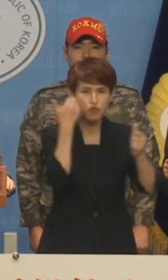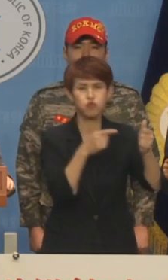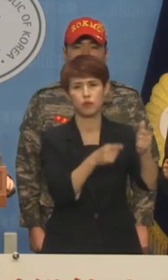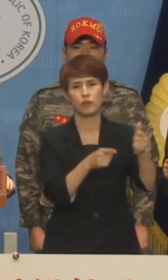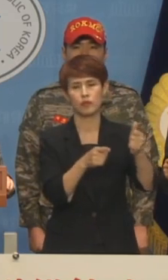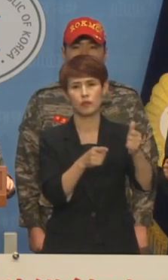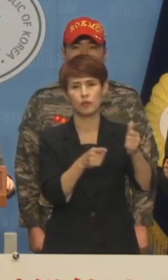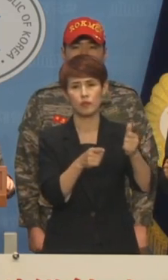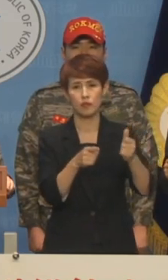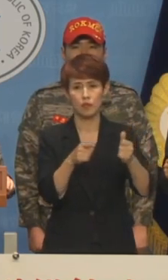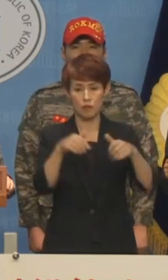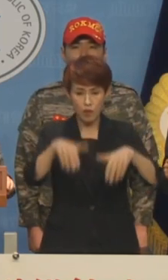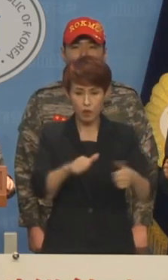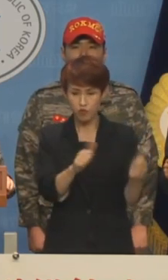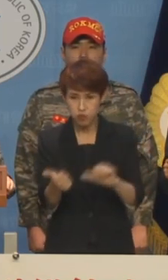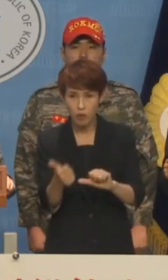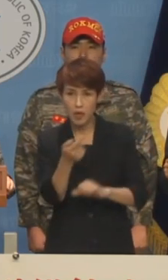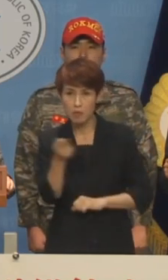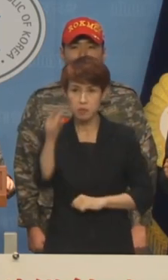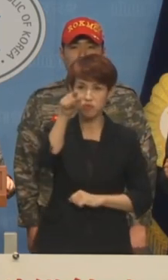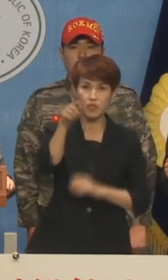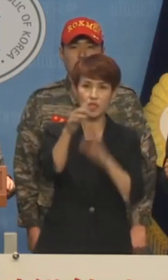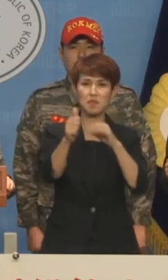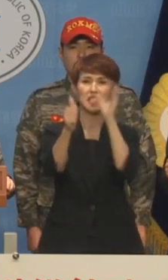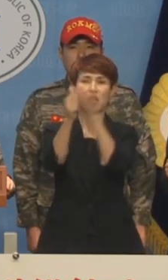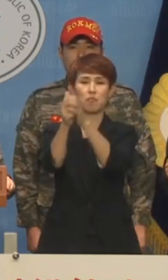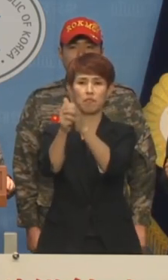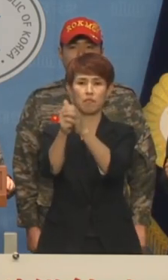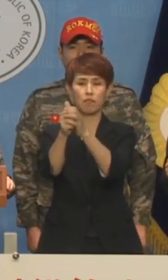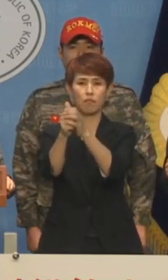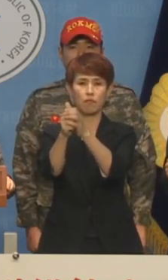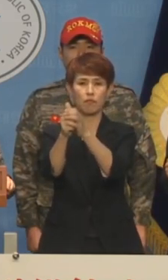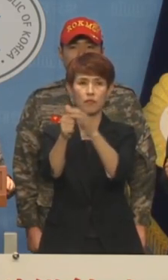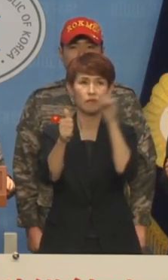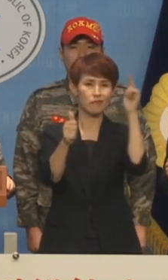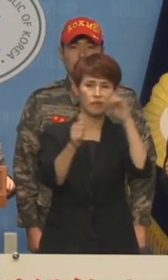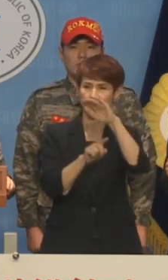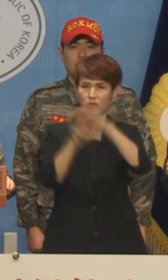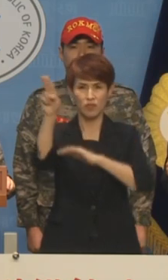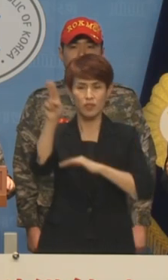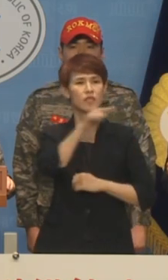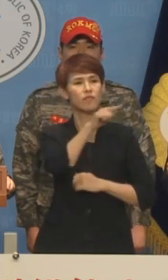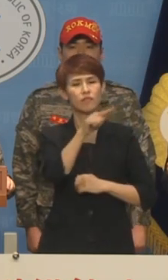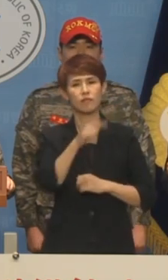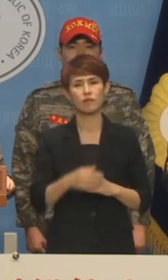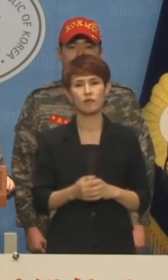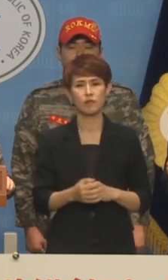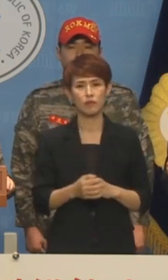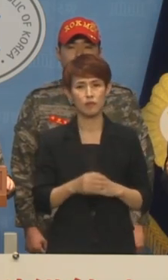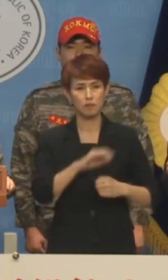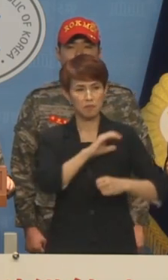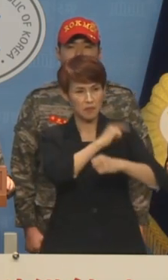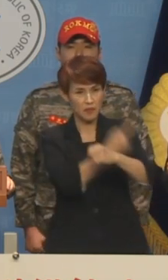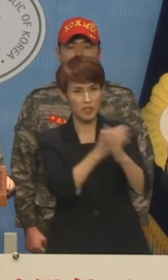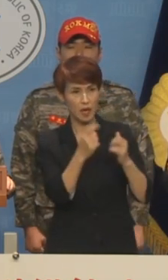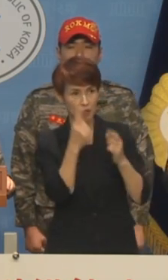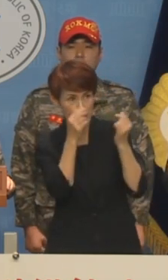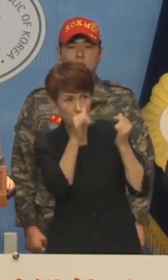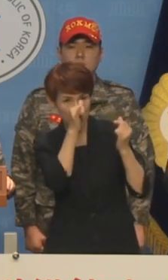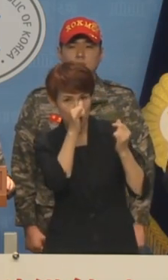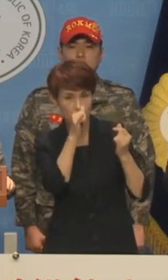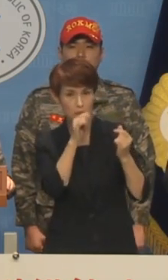부하가 죽었는데 하급 지휘관에게 책임을 뒤집어 씌우고 빠져나가는 장군들, 권력자 눈치만 보면서 바른 소리 한번